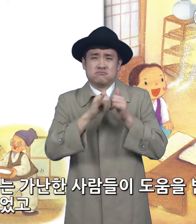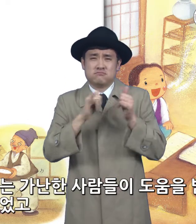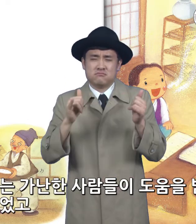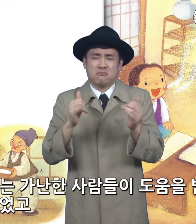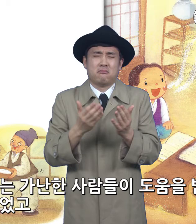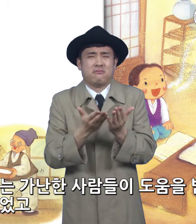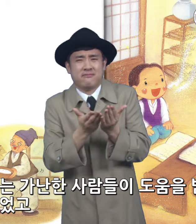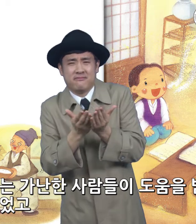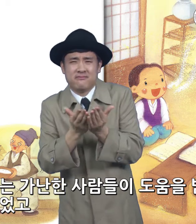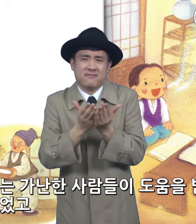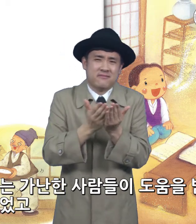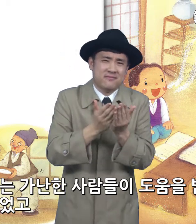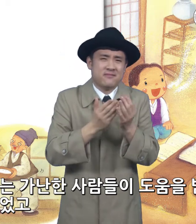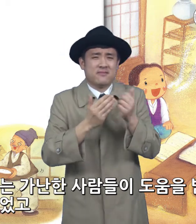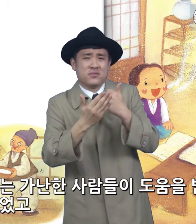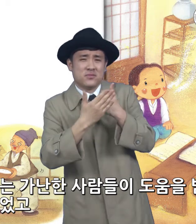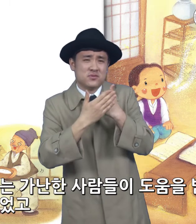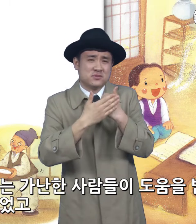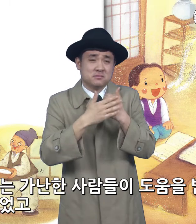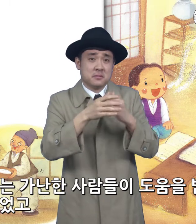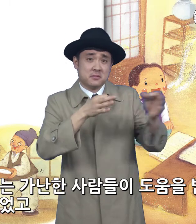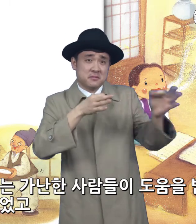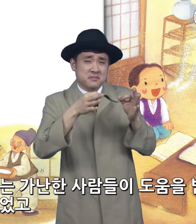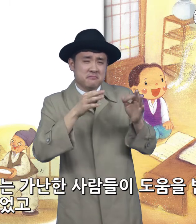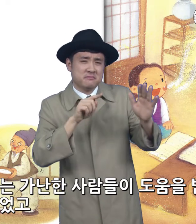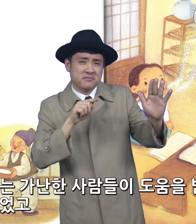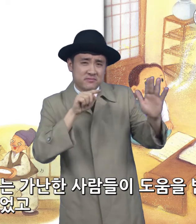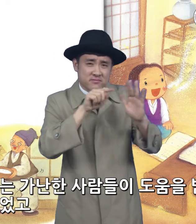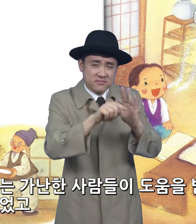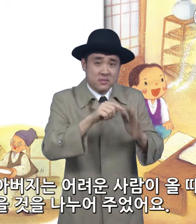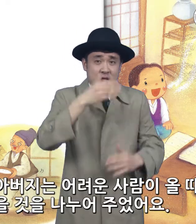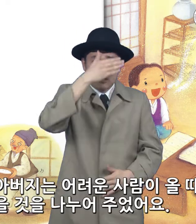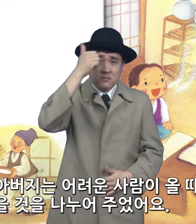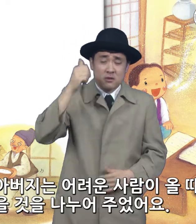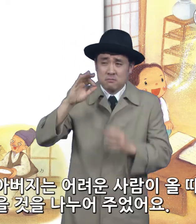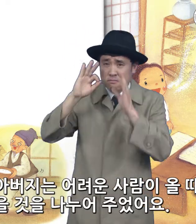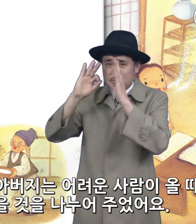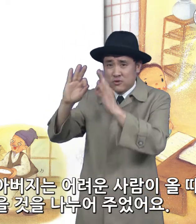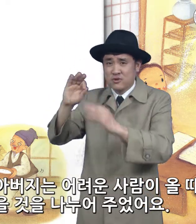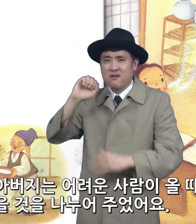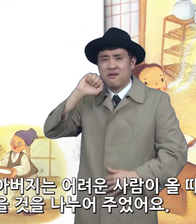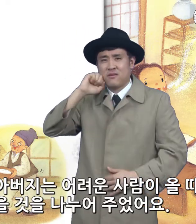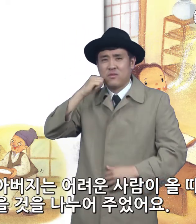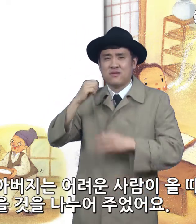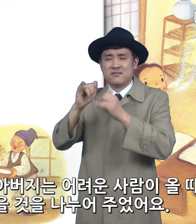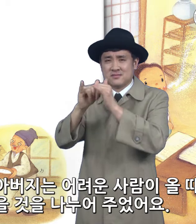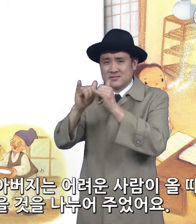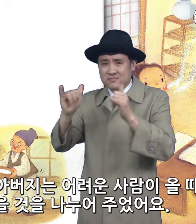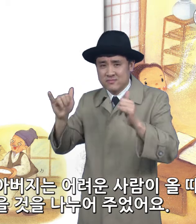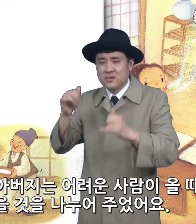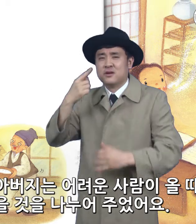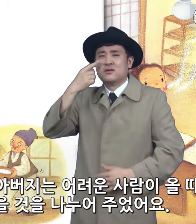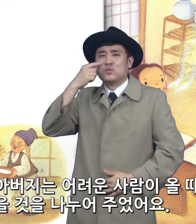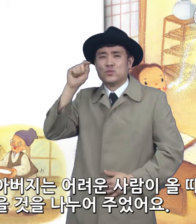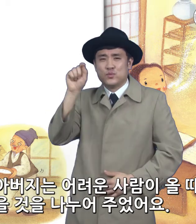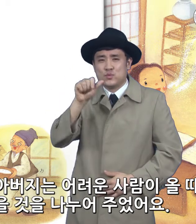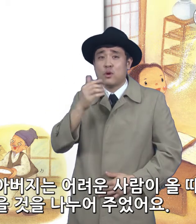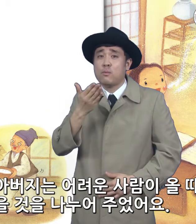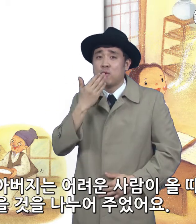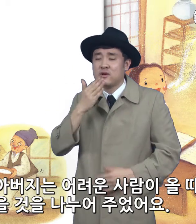가게에는 가난한 사람들이 도움을 받기 위해 드나들었고 할아버지는 어려운 사람이 올 때마다 먹을 것을